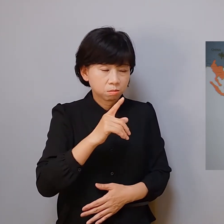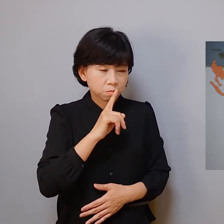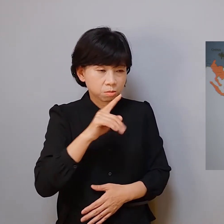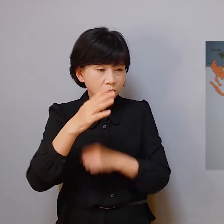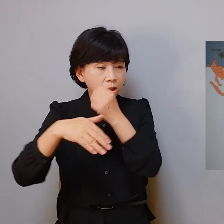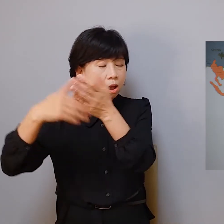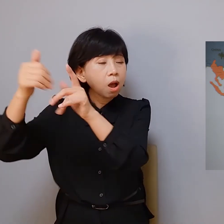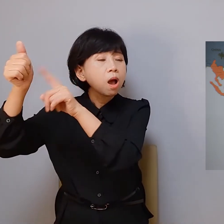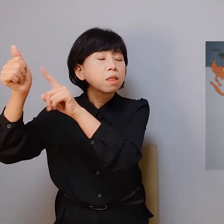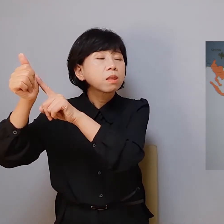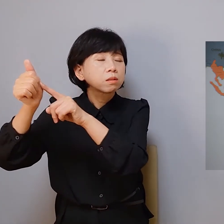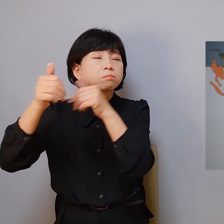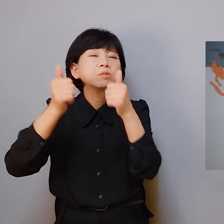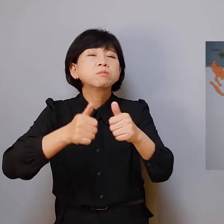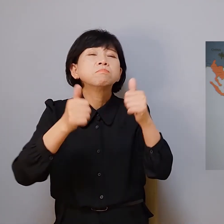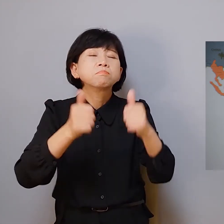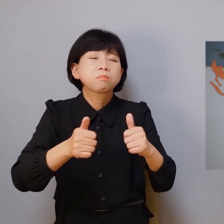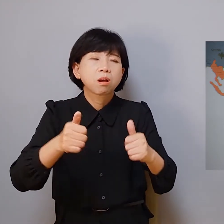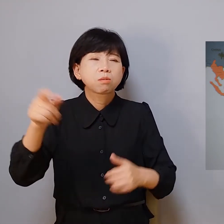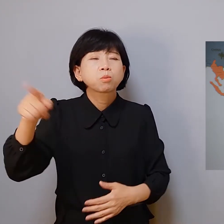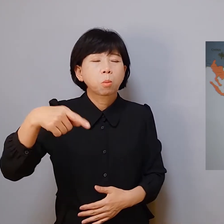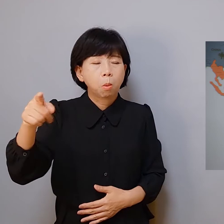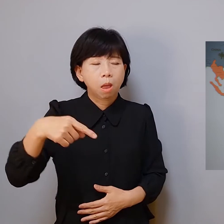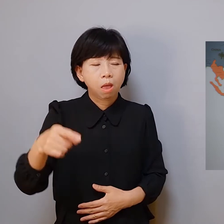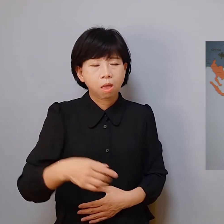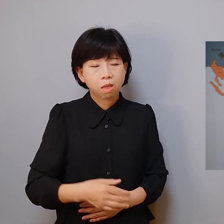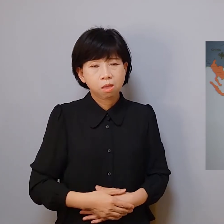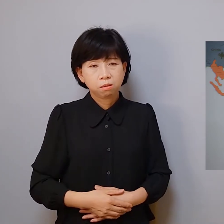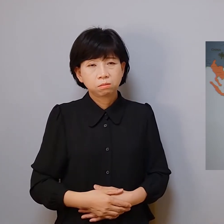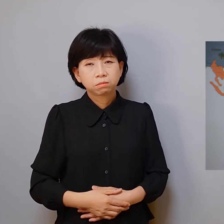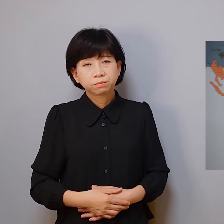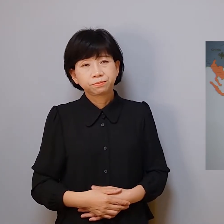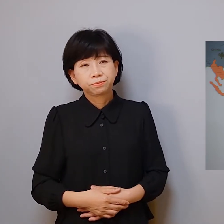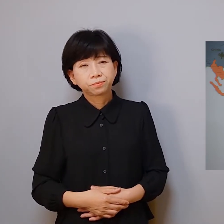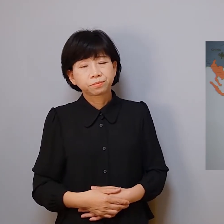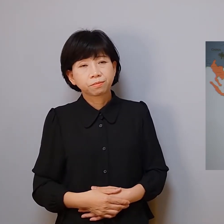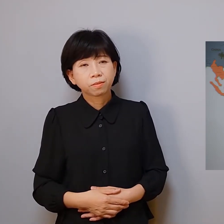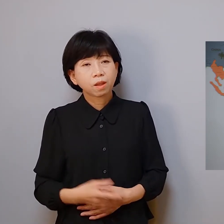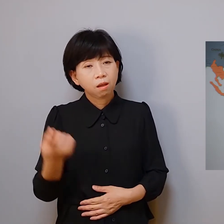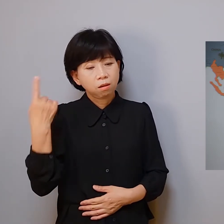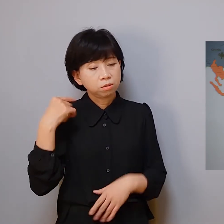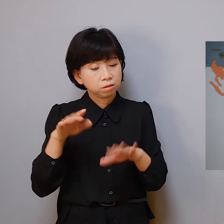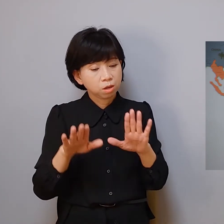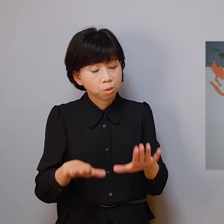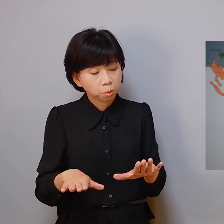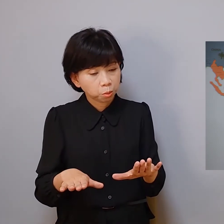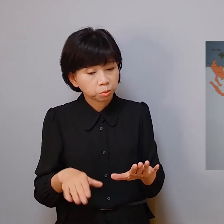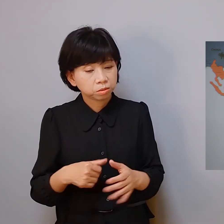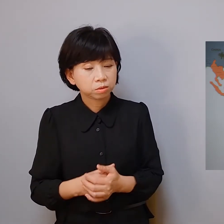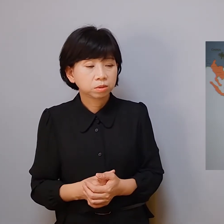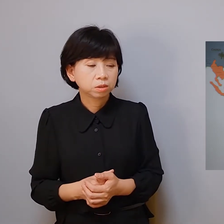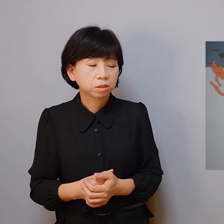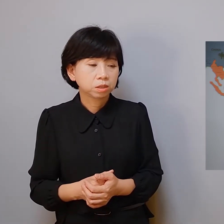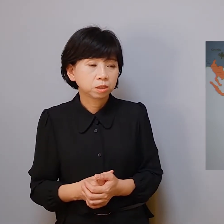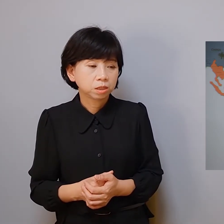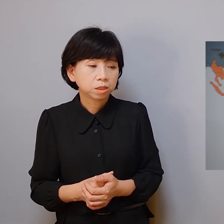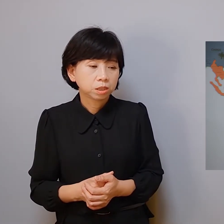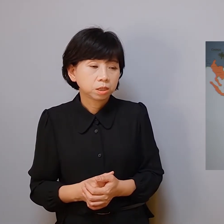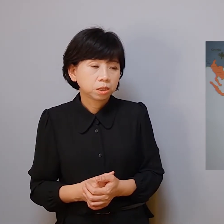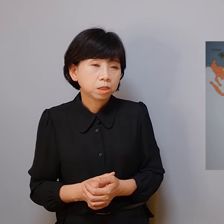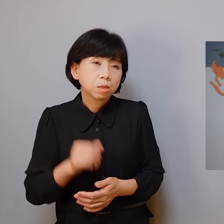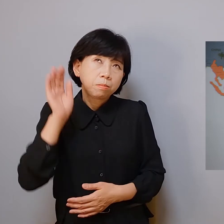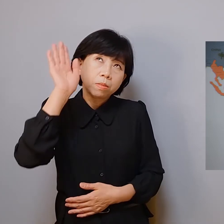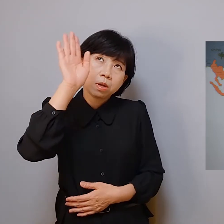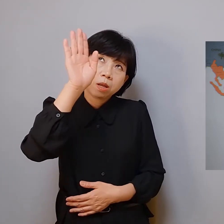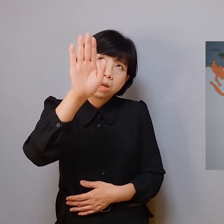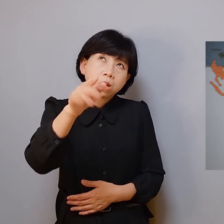하나님이 심판하심에 대해서 말씀하고 있는 겁니다. 여러분, 어제나 오늘이나 시대를 꿰뚫어